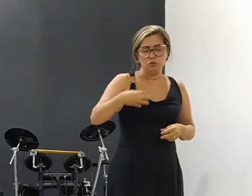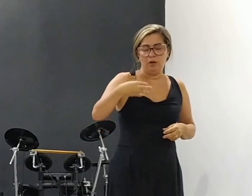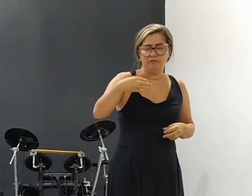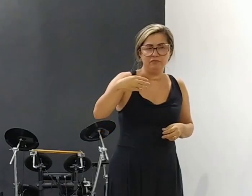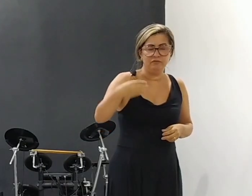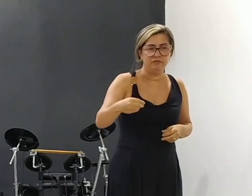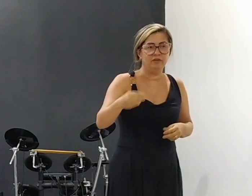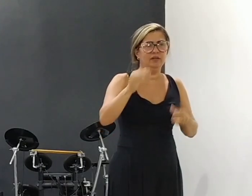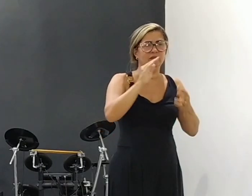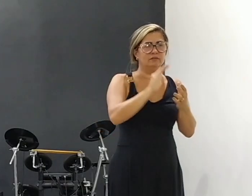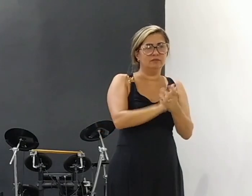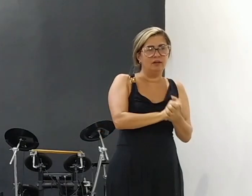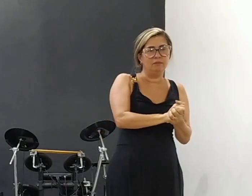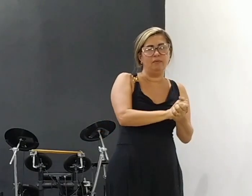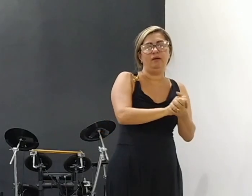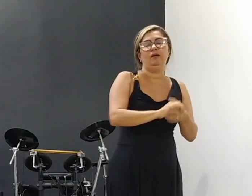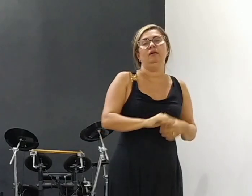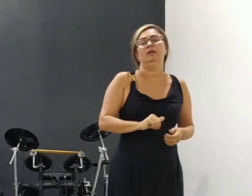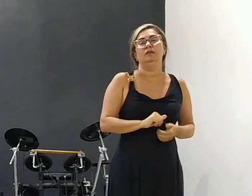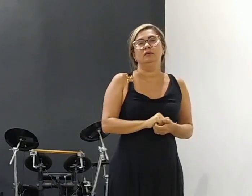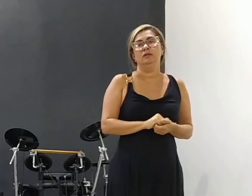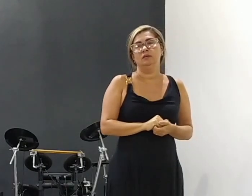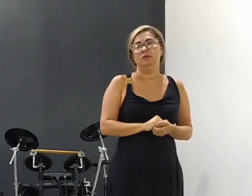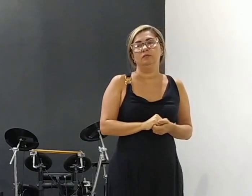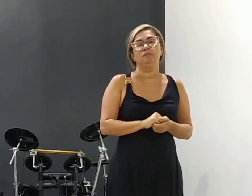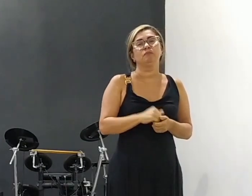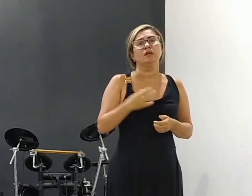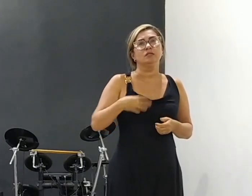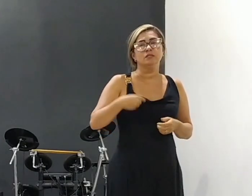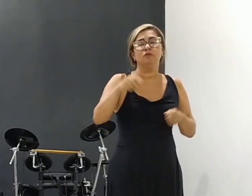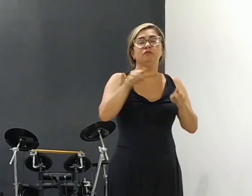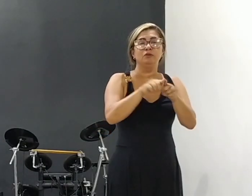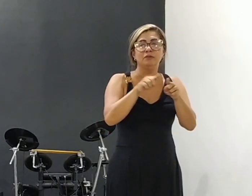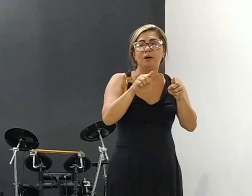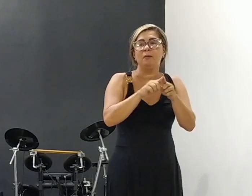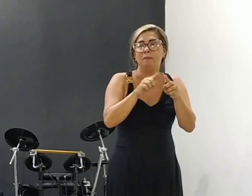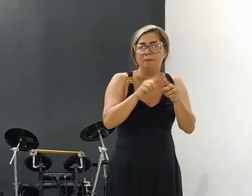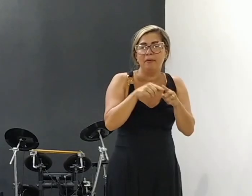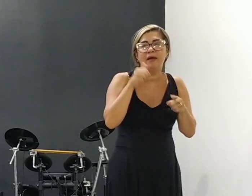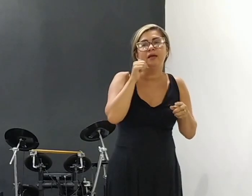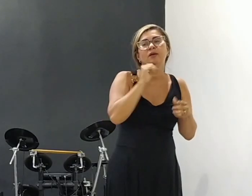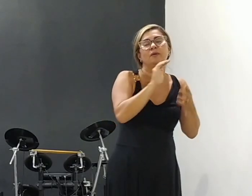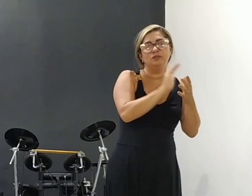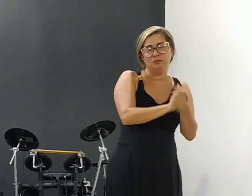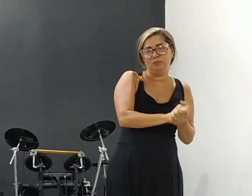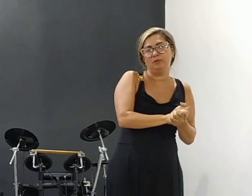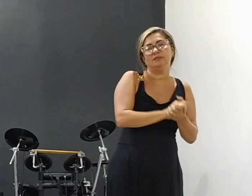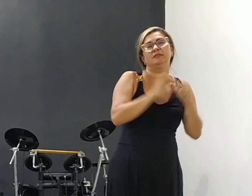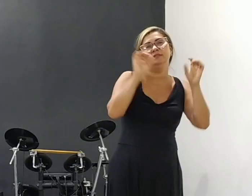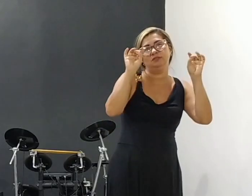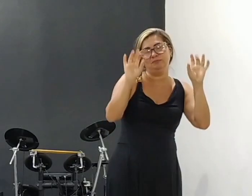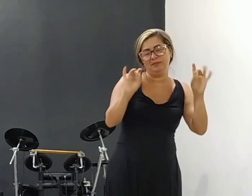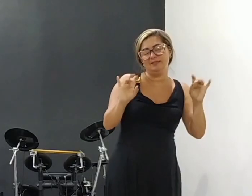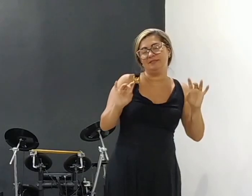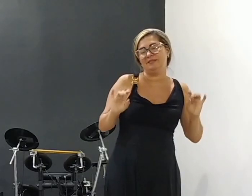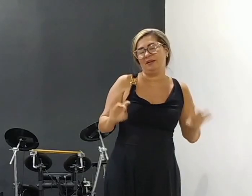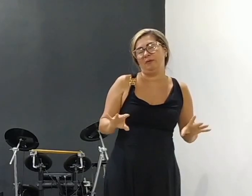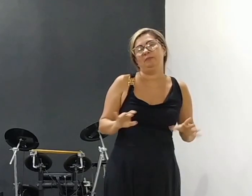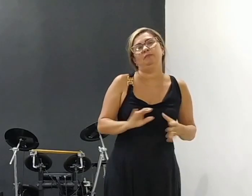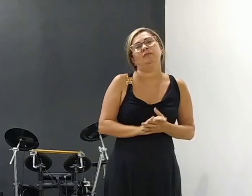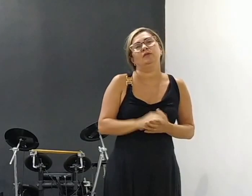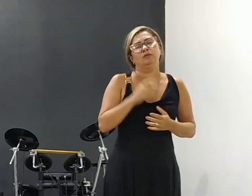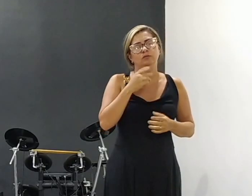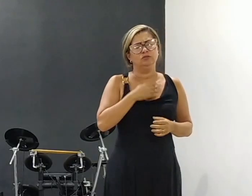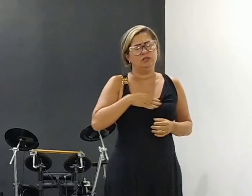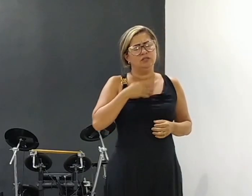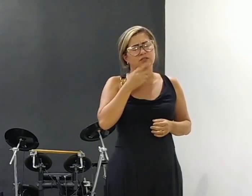seu companheiro que está ali atrás, seu esposo, seu filho com a sua esposa também. Em especial, irmãos, eu gostaria de falar uma coisa para os